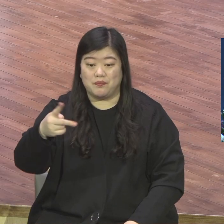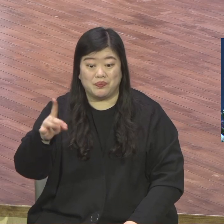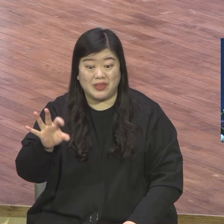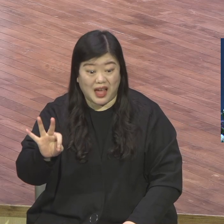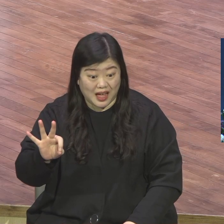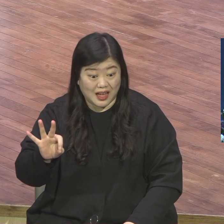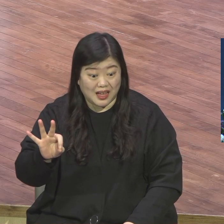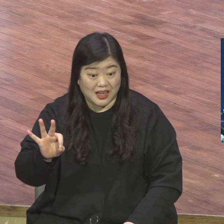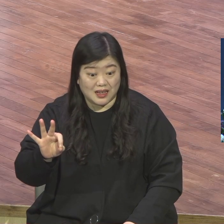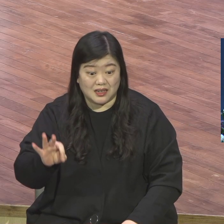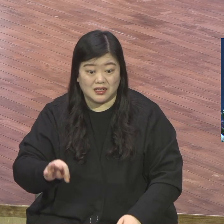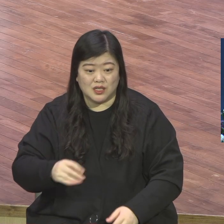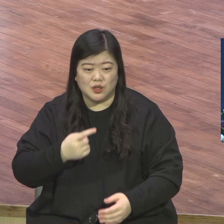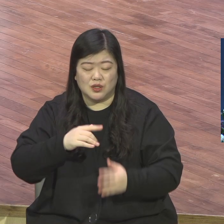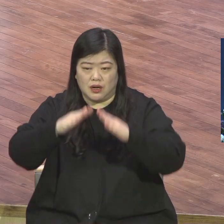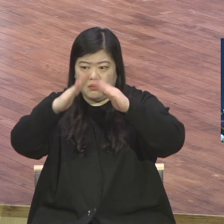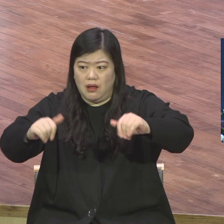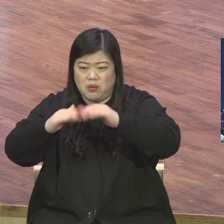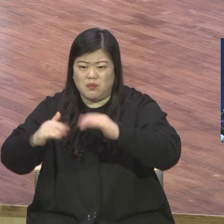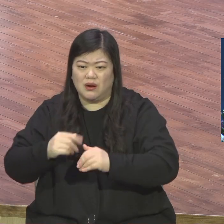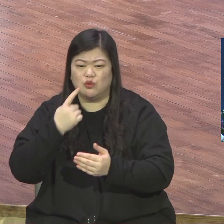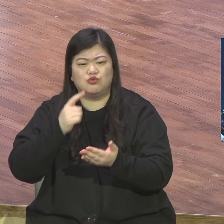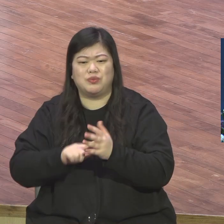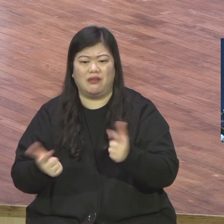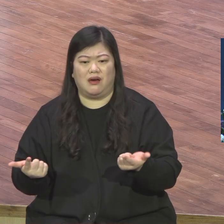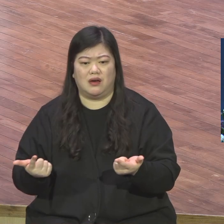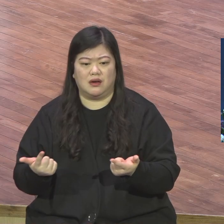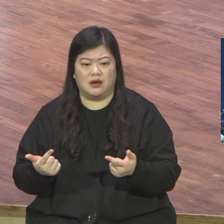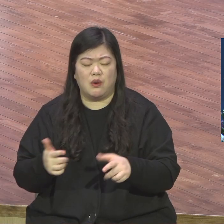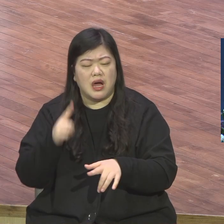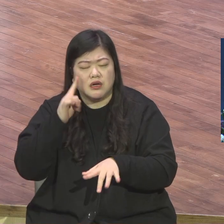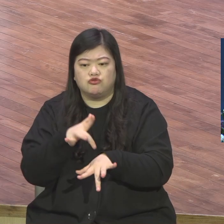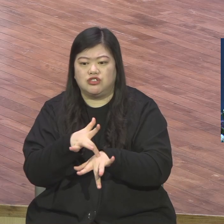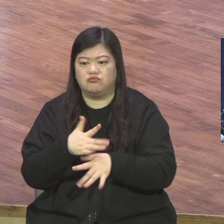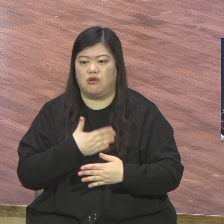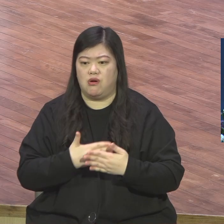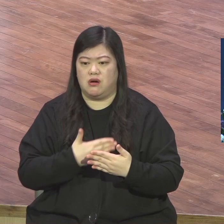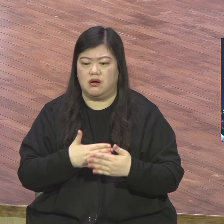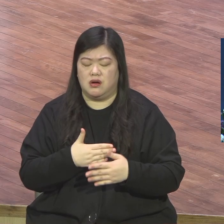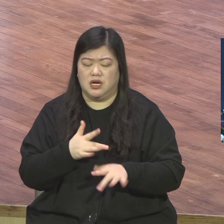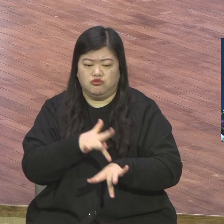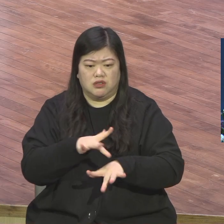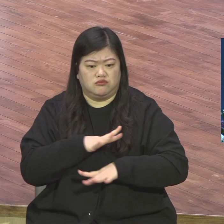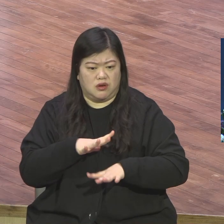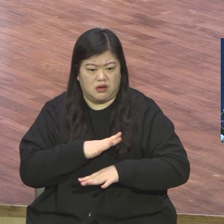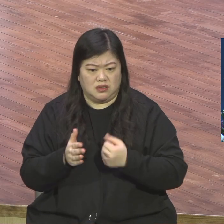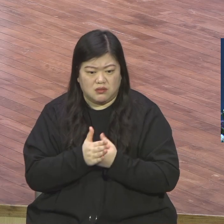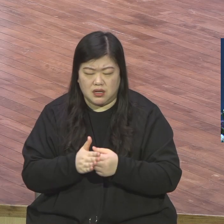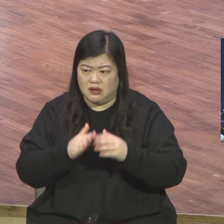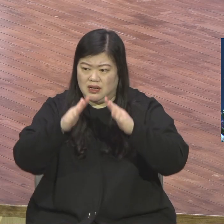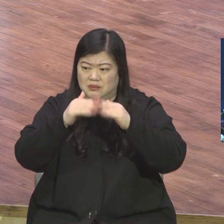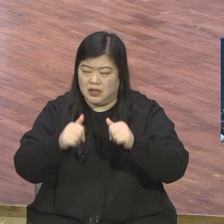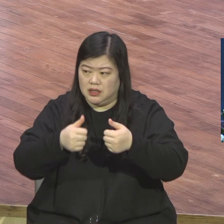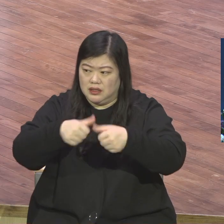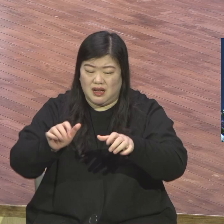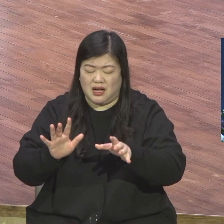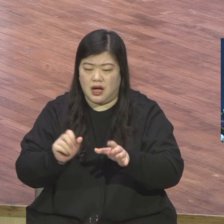이렇게 사람이 확 신분이 바뀌어서 권세 사용을 확 하게 된다 이 말이요. 예수 믿는